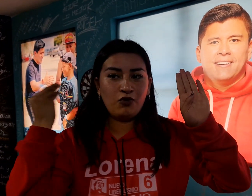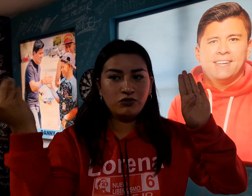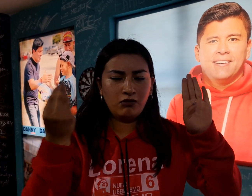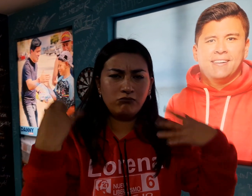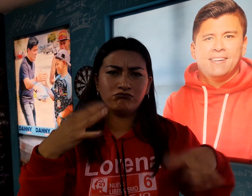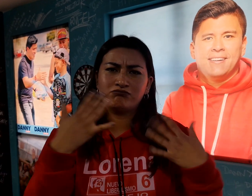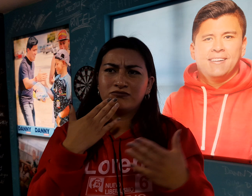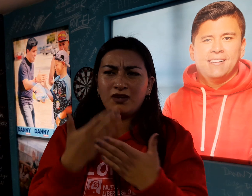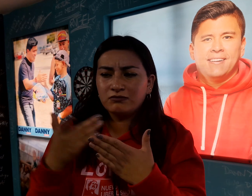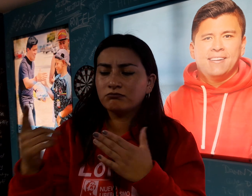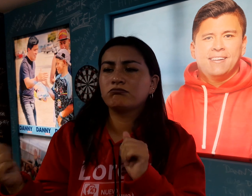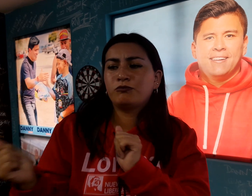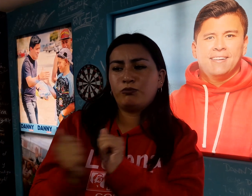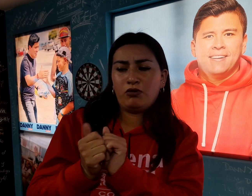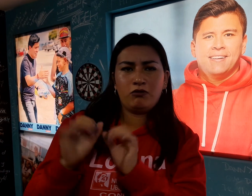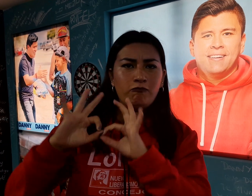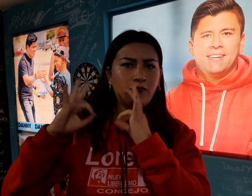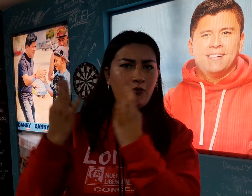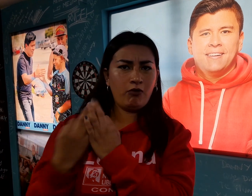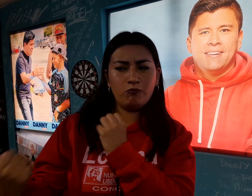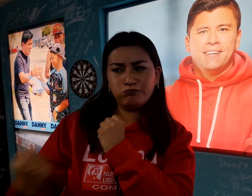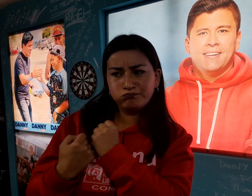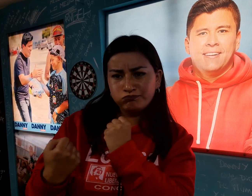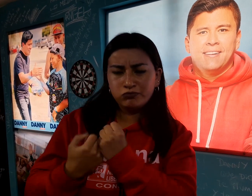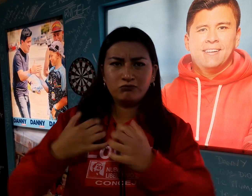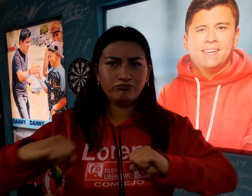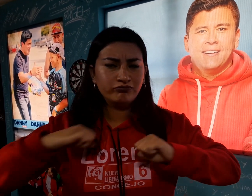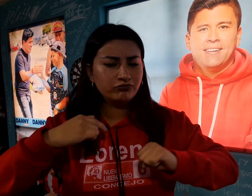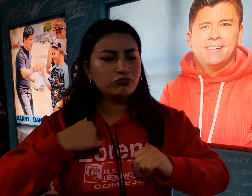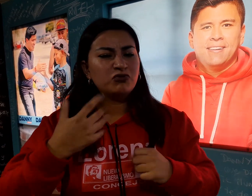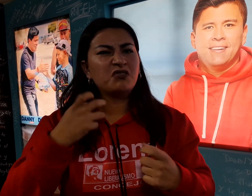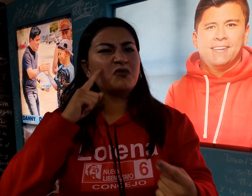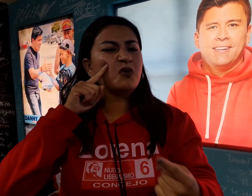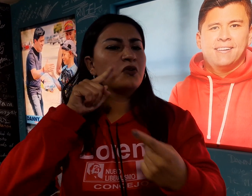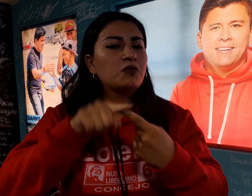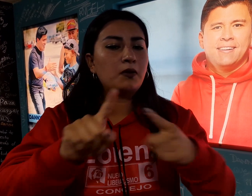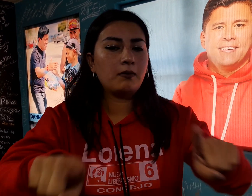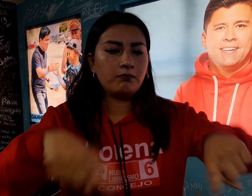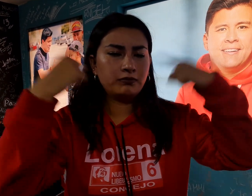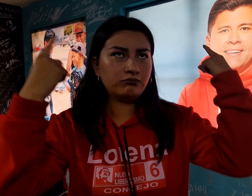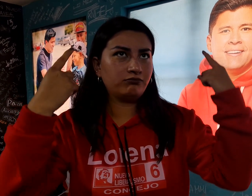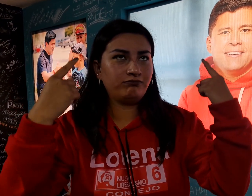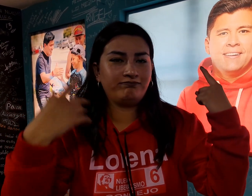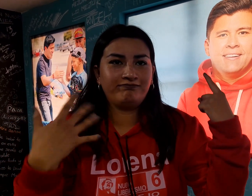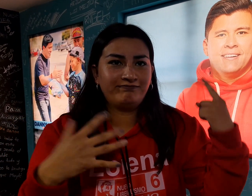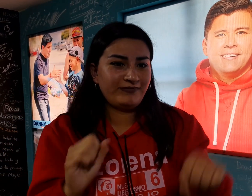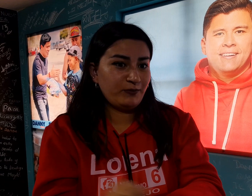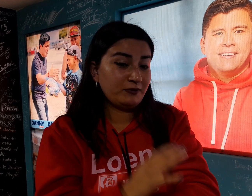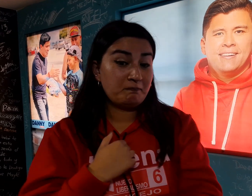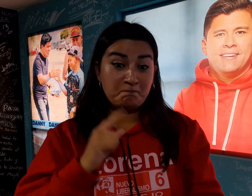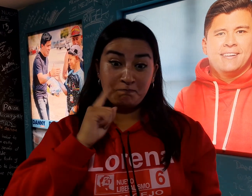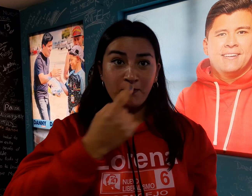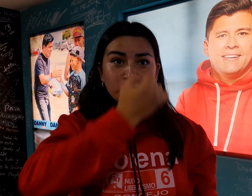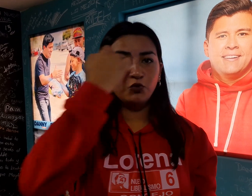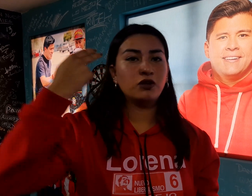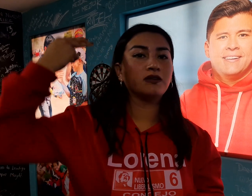sido lanzarme en mi campaña como candidata al Consejo de Soacha. Hay muchos retos, hay muchas